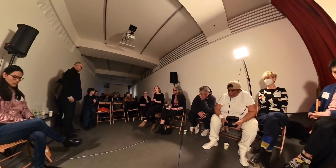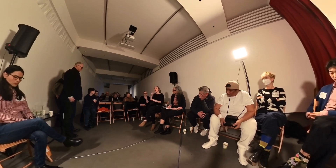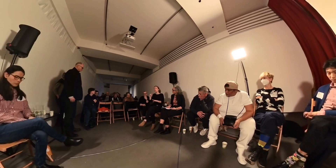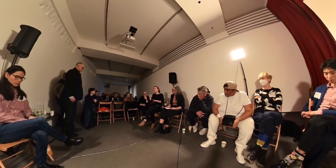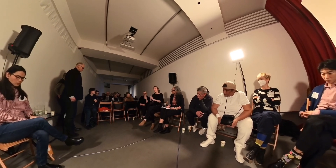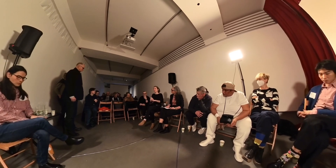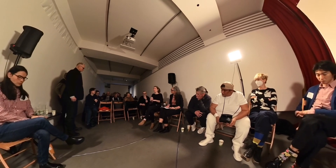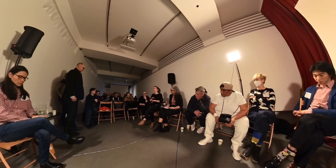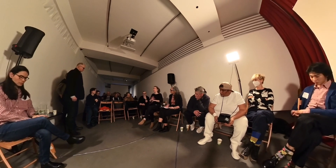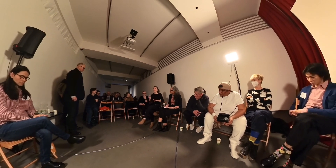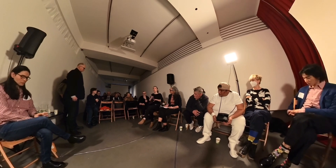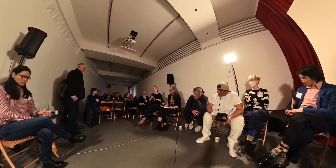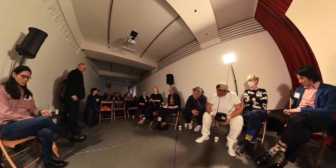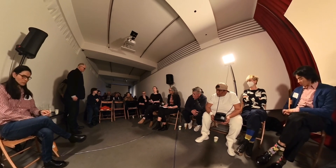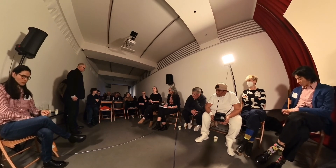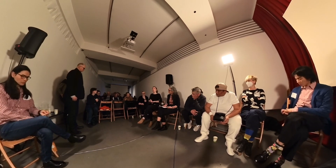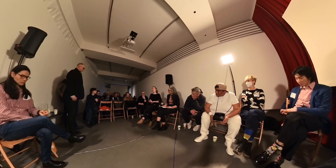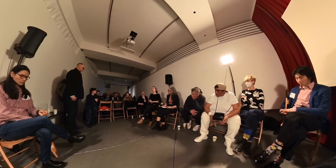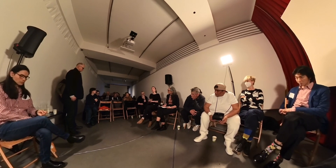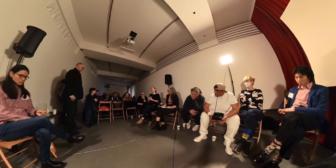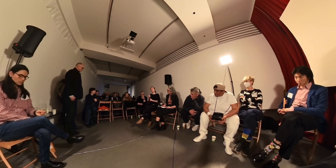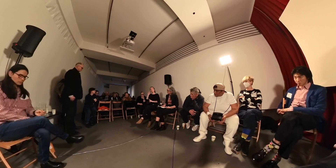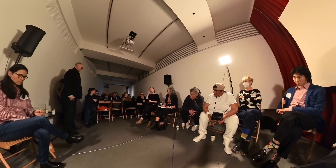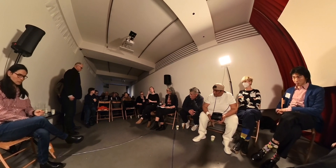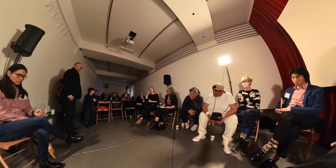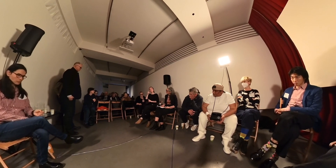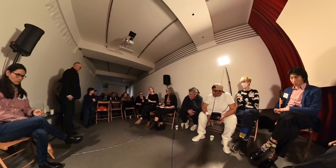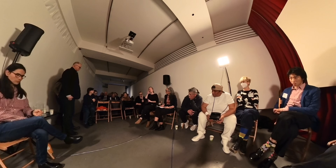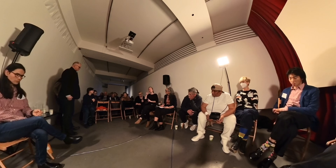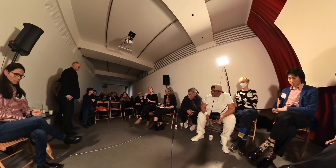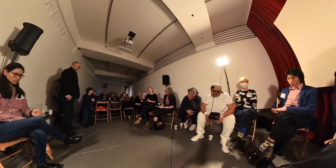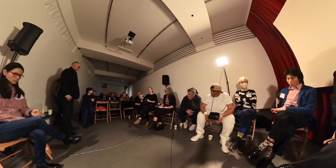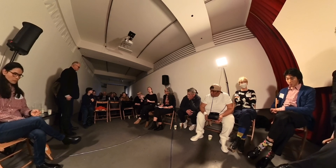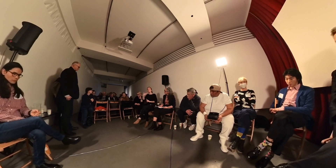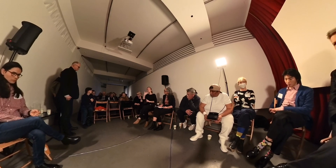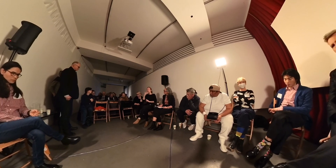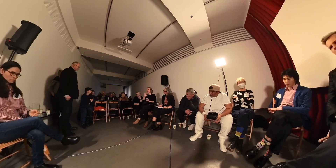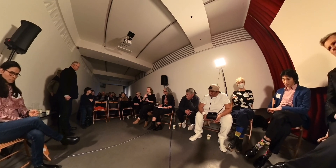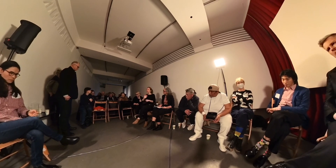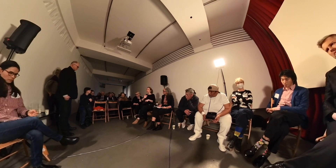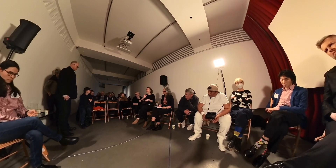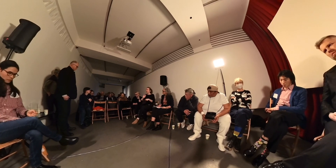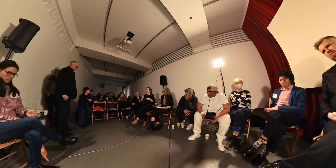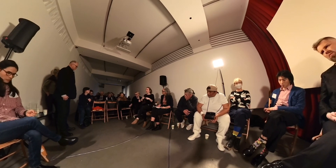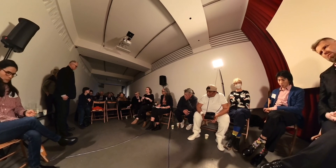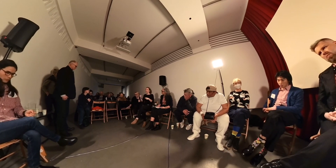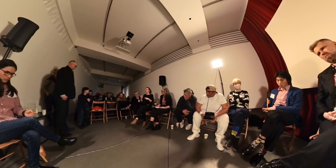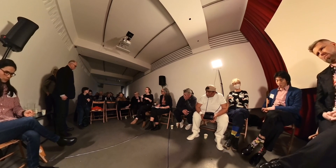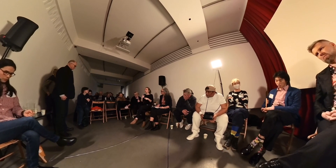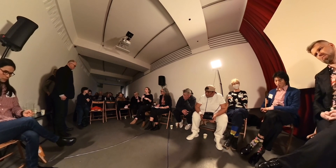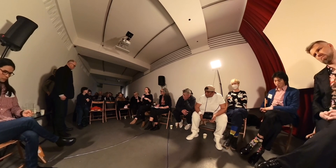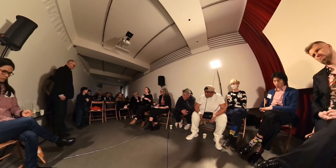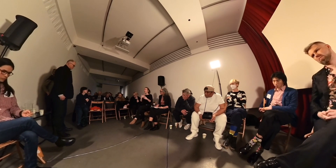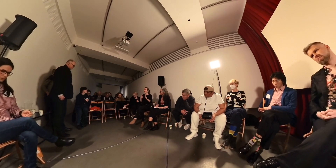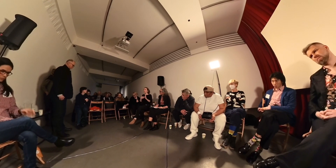vlastně... Jak se ještě můžeme třeba spojit v těchto věcech, aby jsme jako nějaký třeba systémy nebo způsoby,